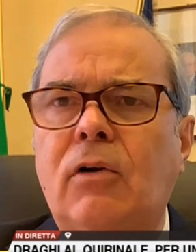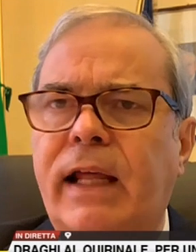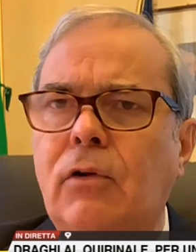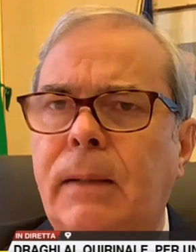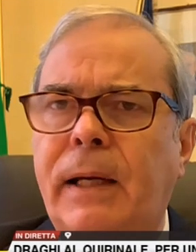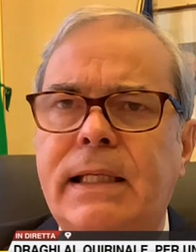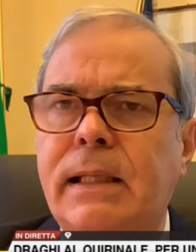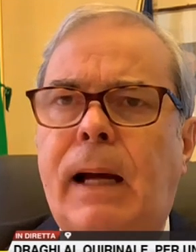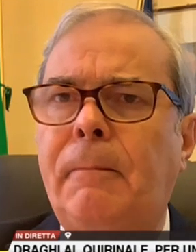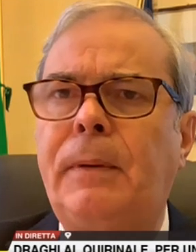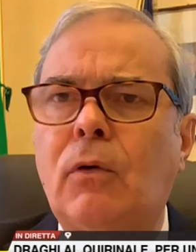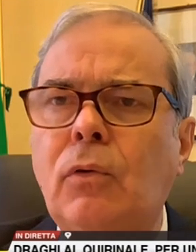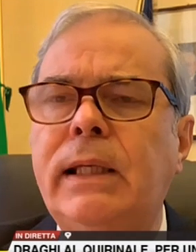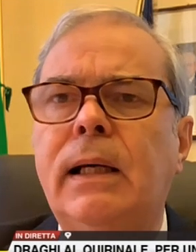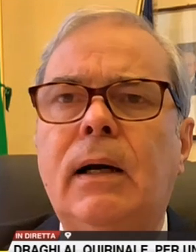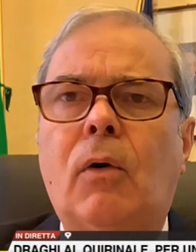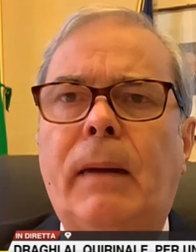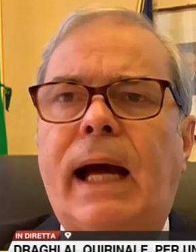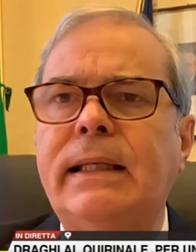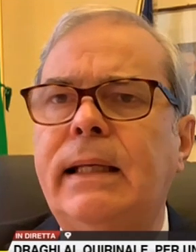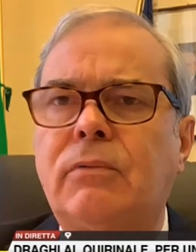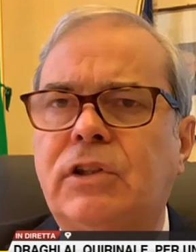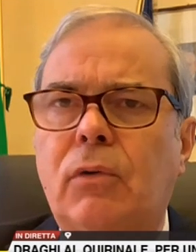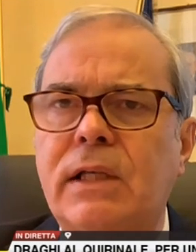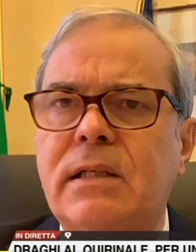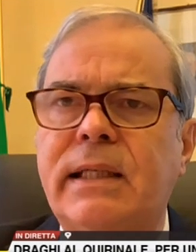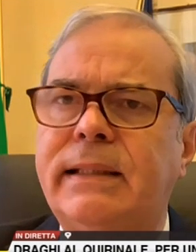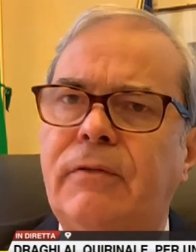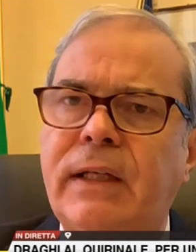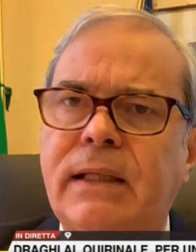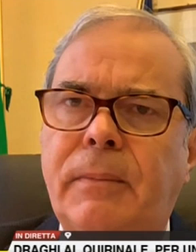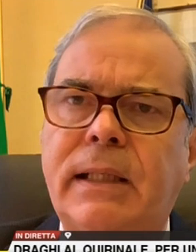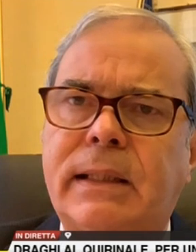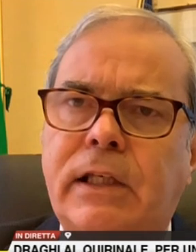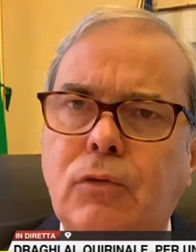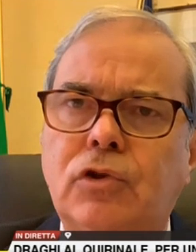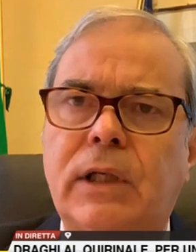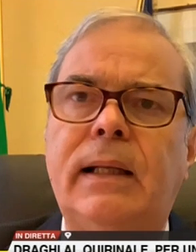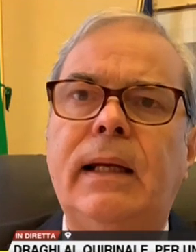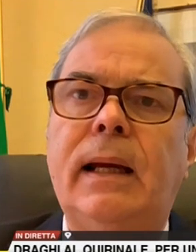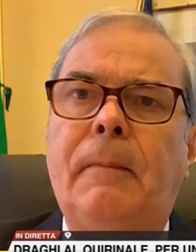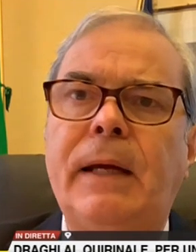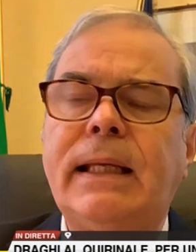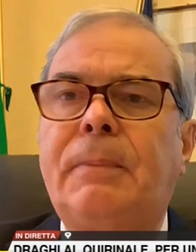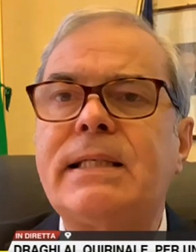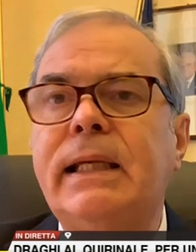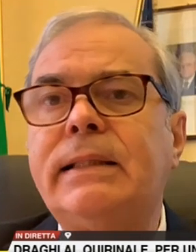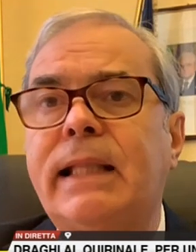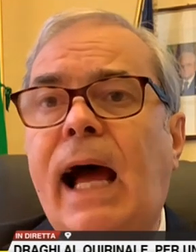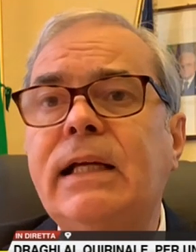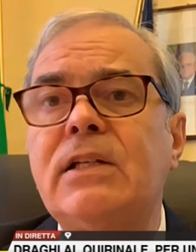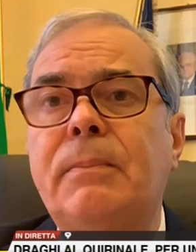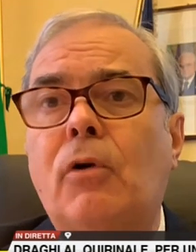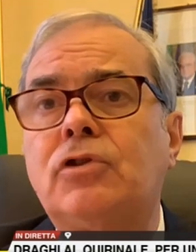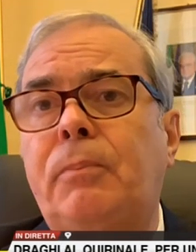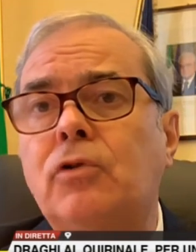al governo del Paese. Ma per lui ormai la questione si sia definitivamente chiusa. Per il Presidente